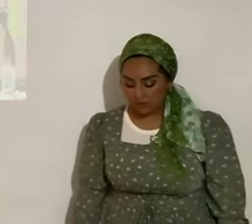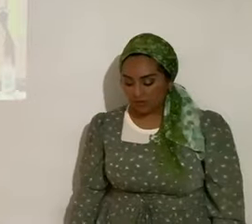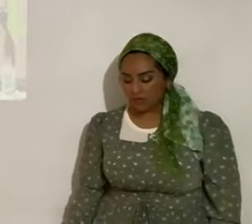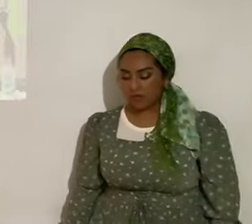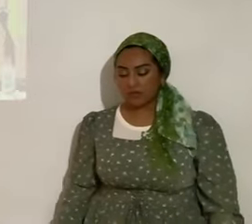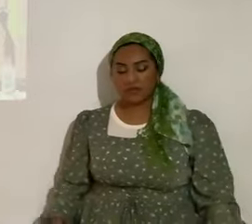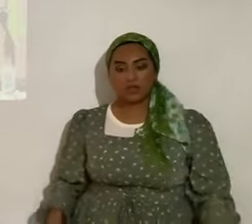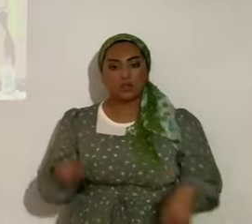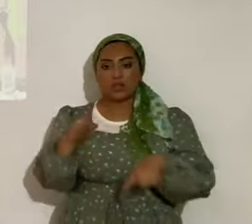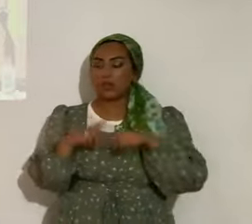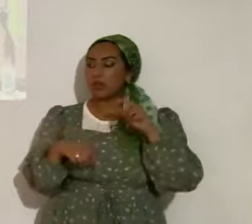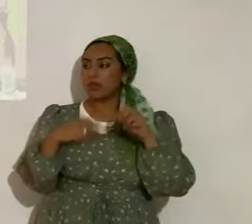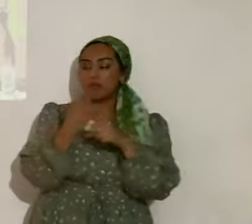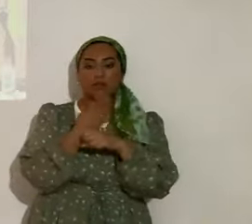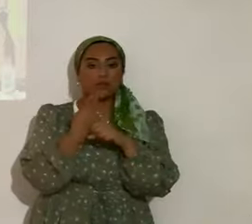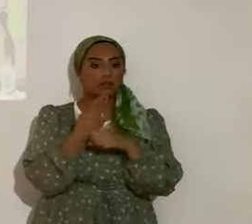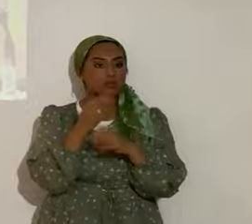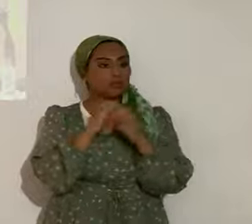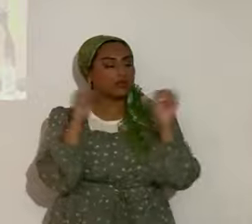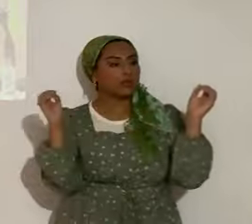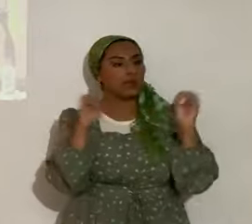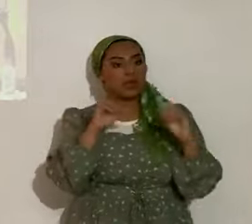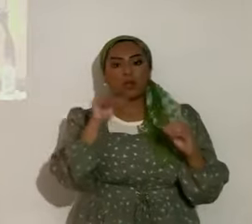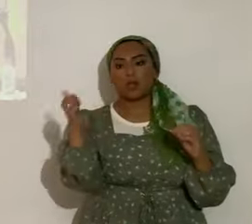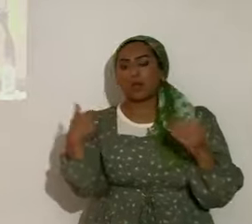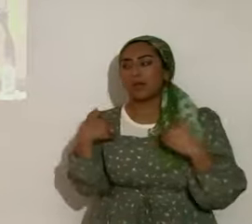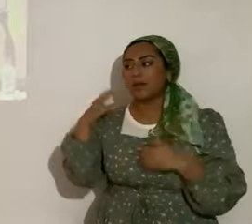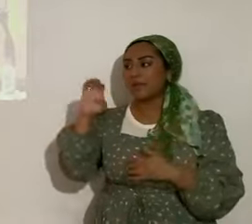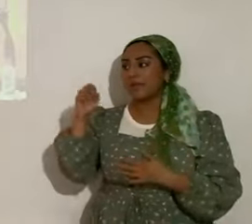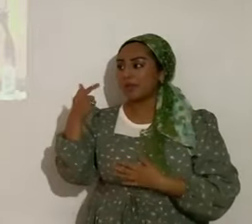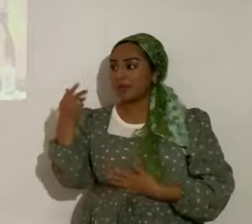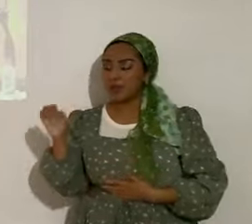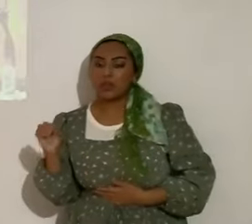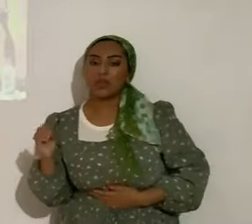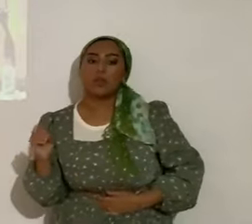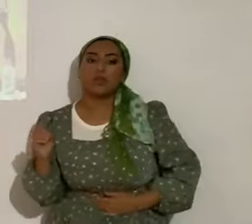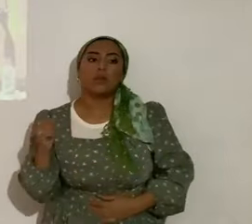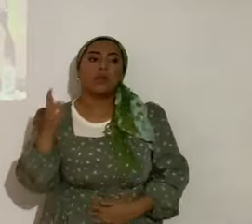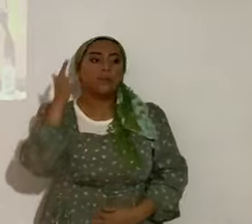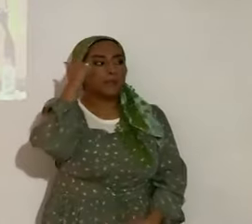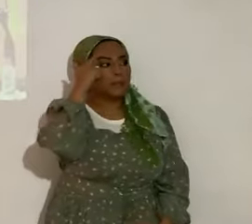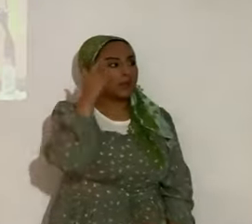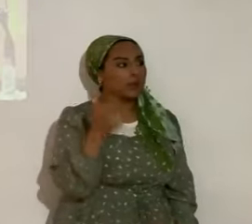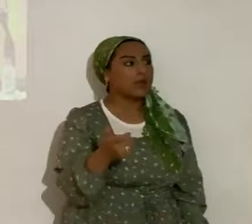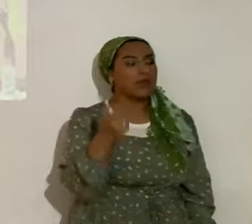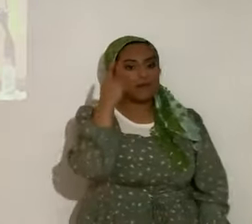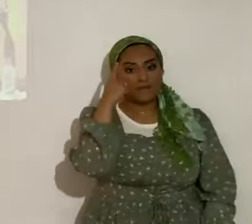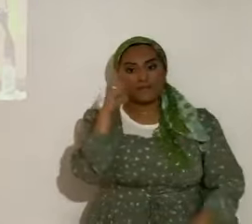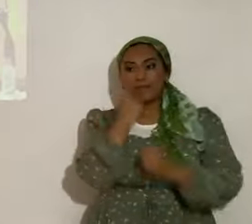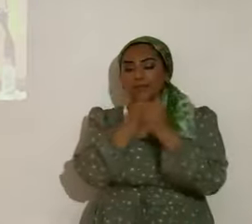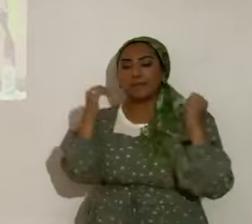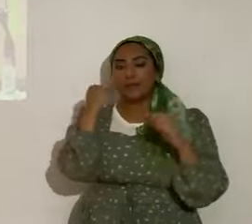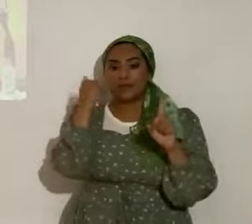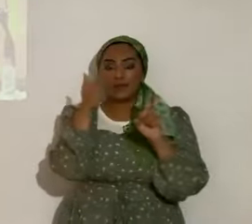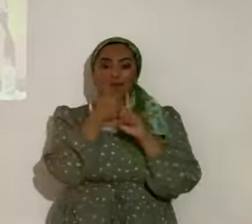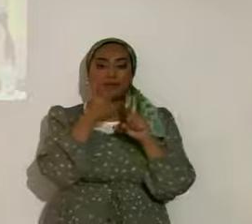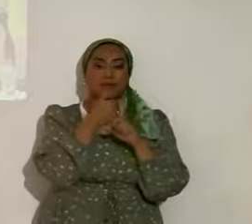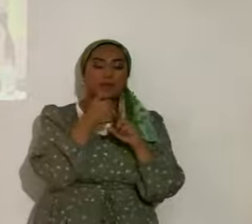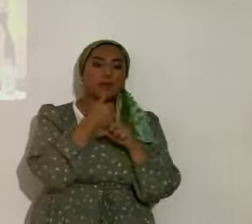No puede utilizar a nadie más que tenga ego y etcétera, y que sea orgulloso y etcétera, para liberar si él mismo es